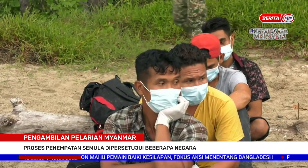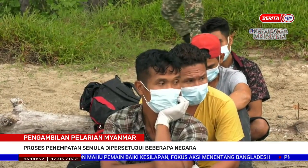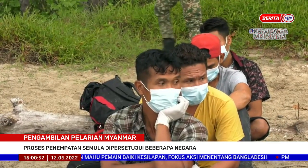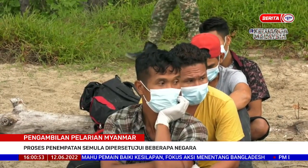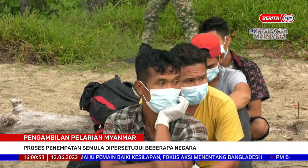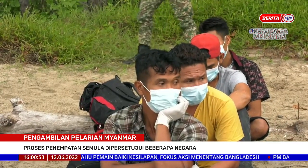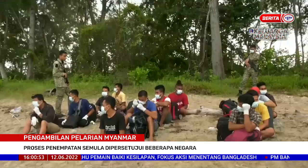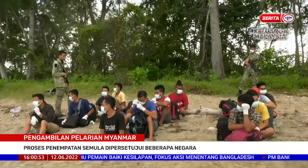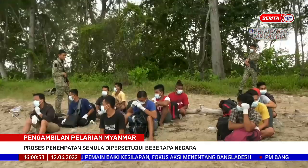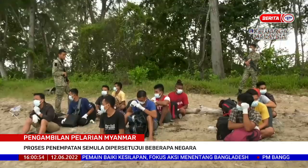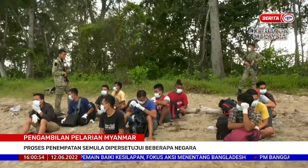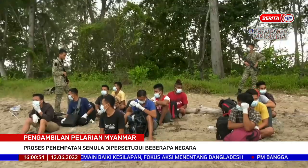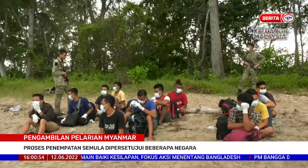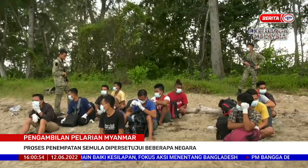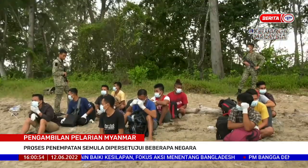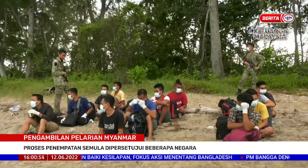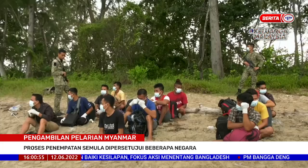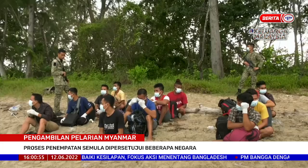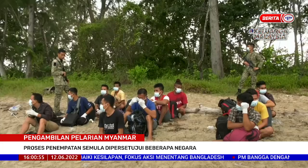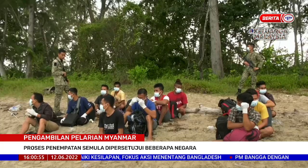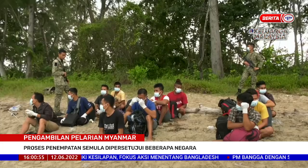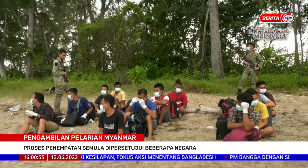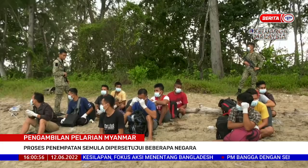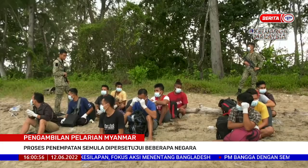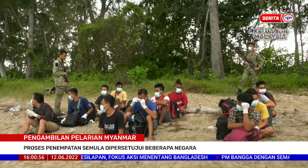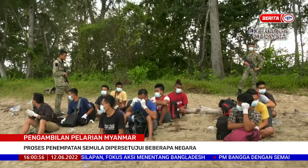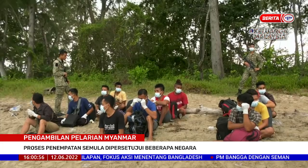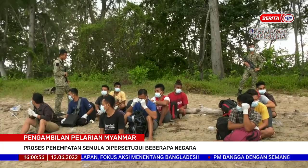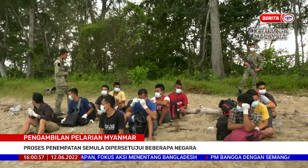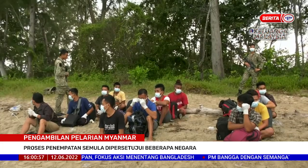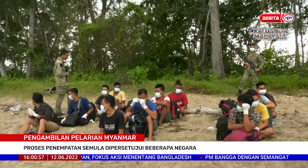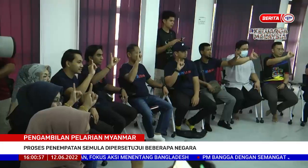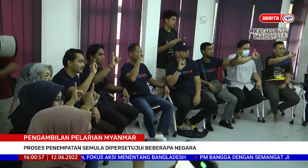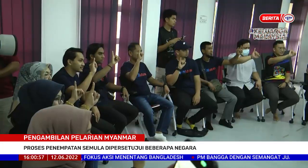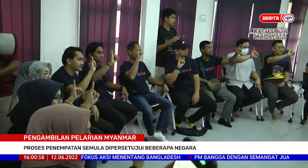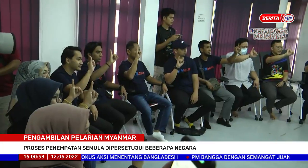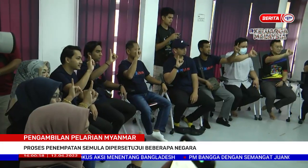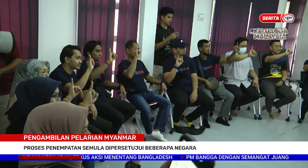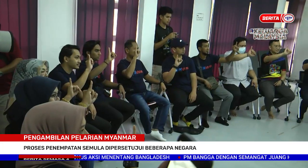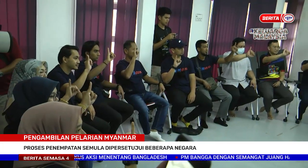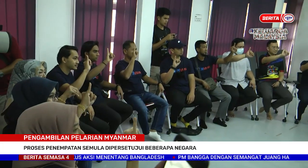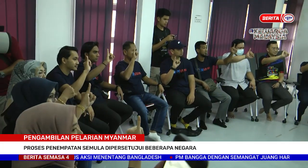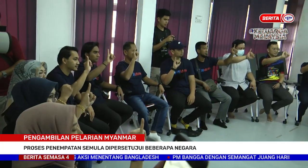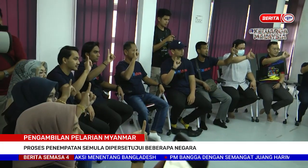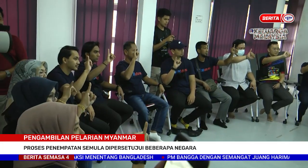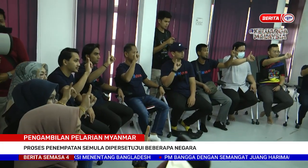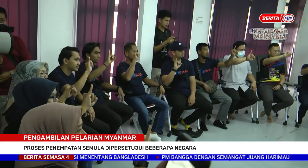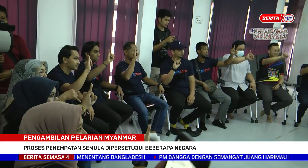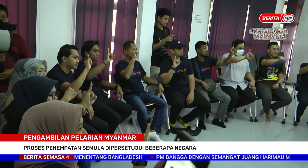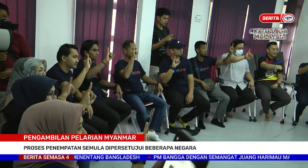minggu depan. Antara yang akan disuarakan termasuk konsensus lima perkara melibatkan bantuan kemanusiaan di Myanmar. Beliau ditemui